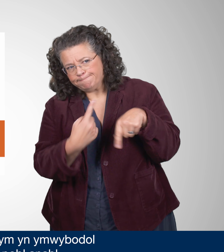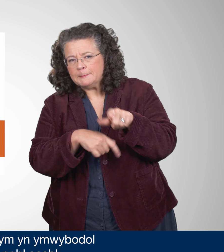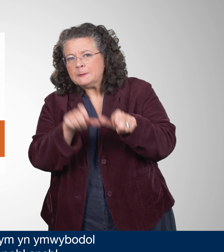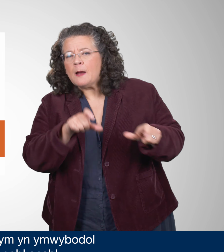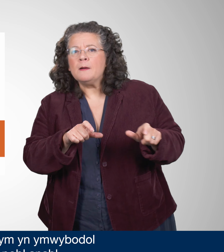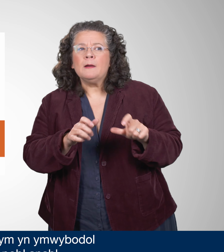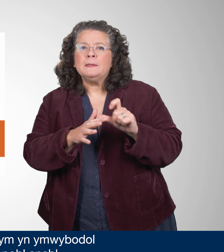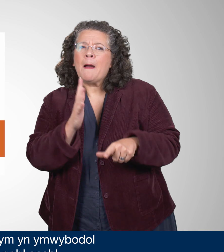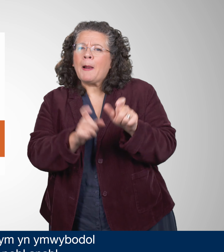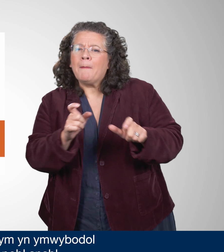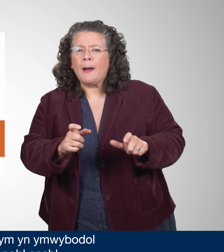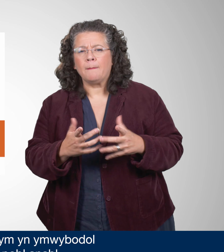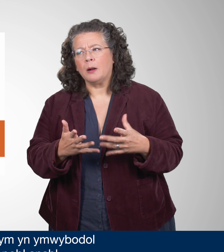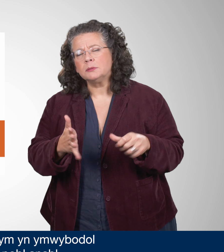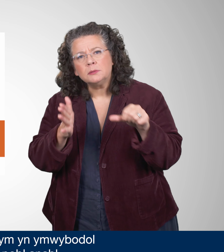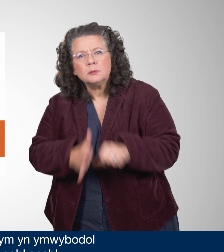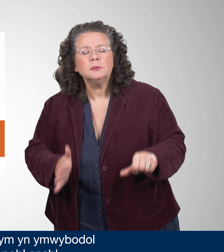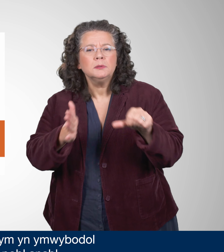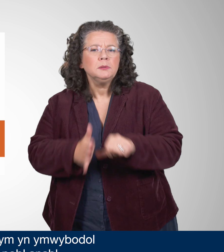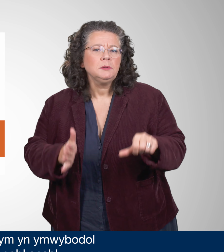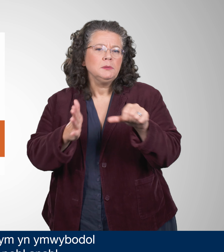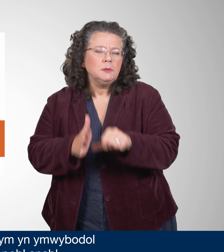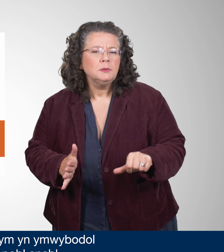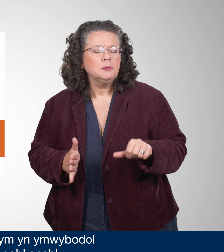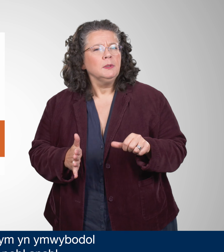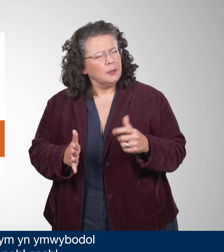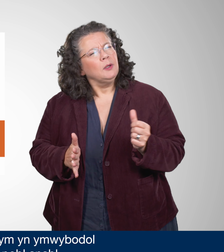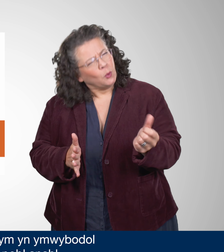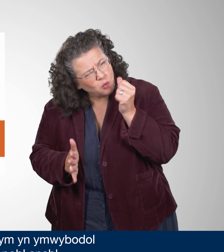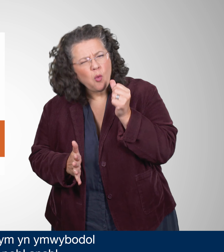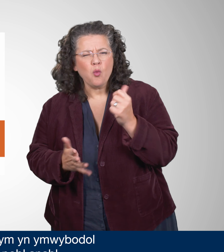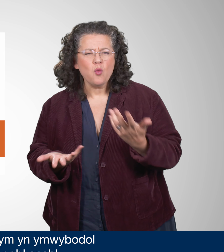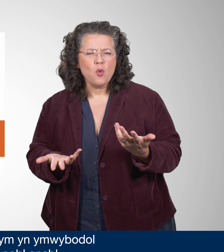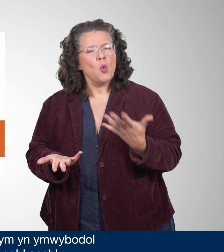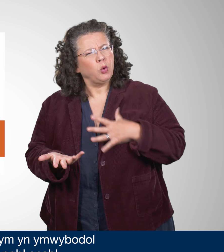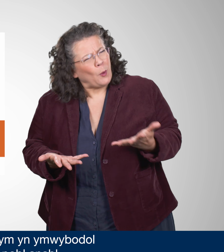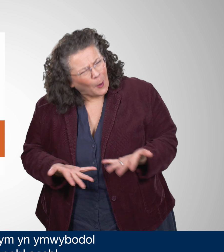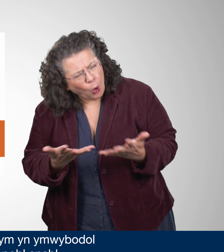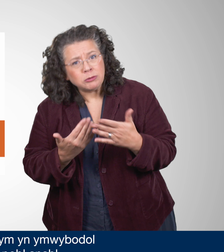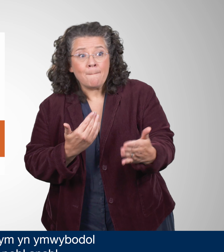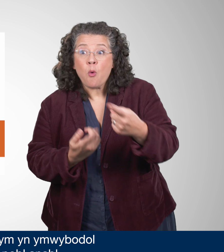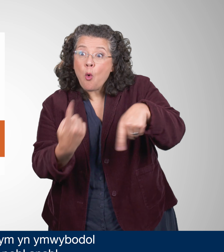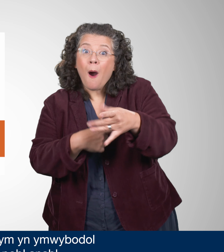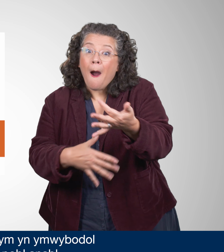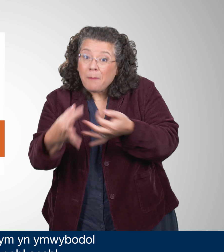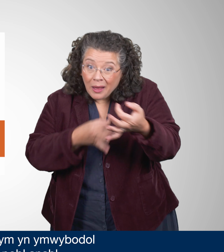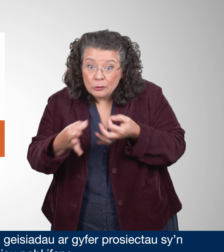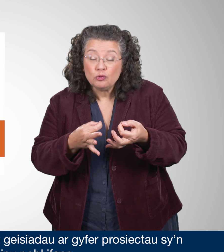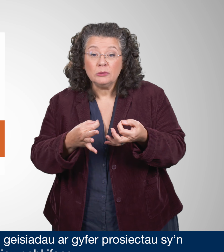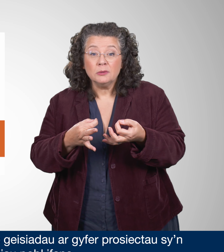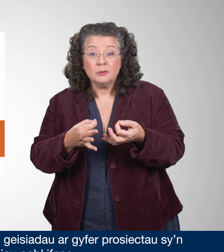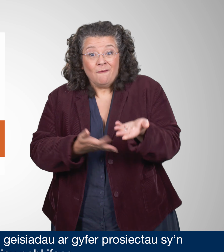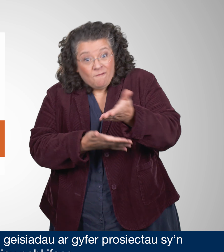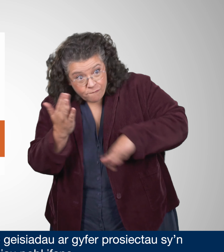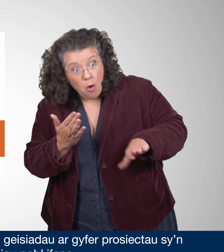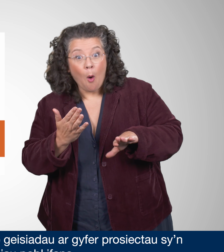Mae hyn oherwydd rydym yn ymwybodol o'r heriau y mae pobl anabl